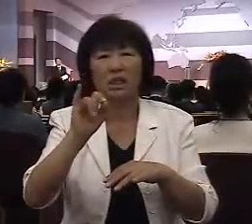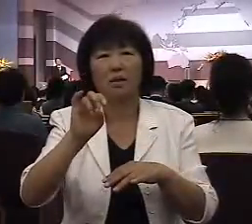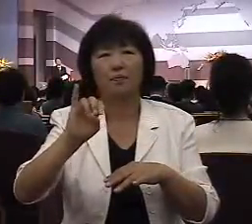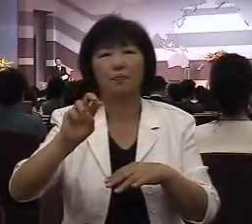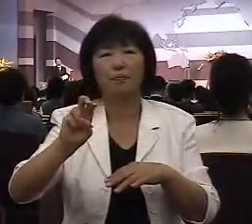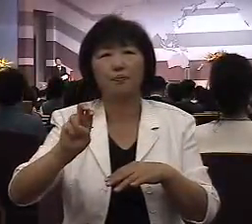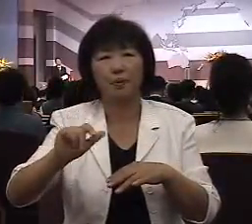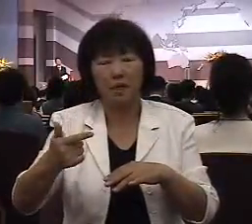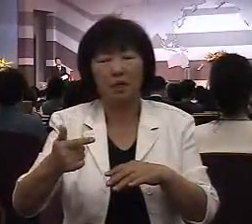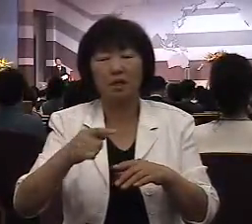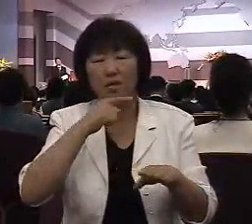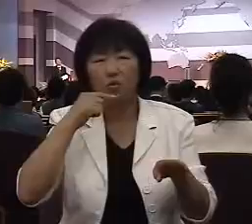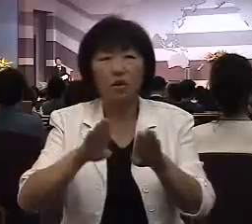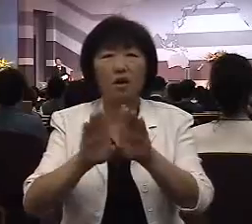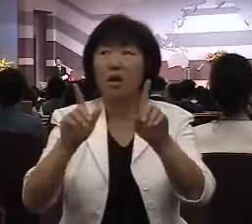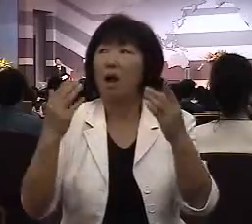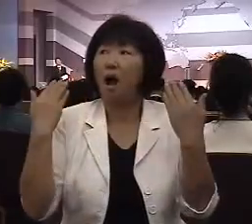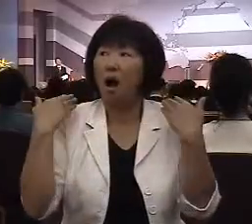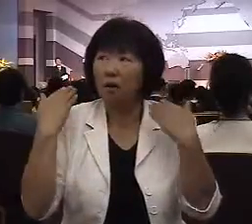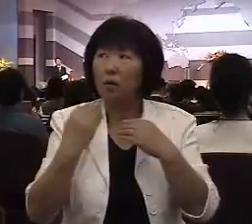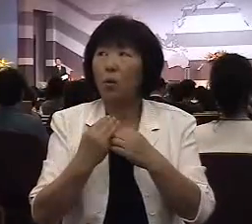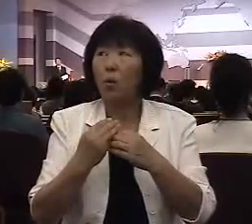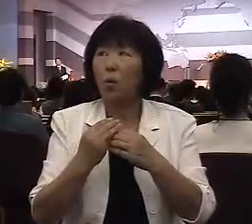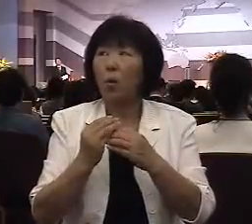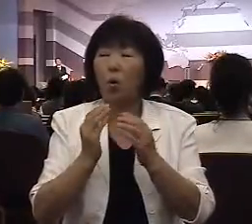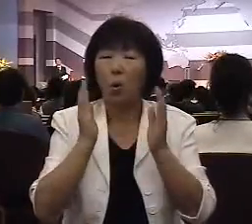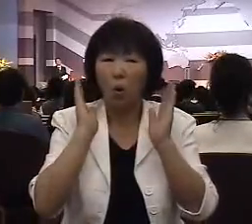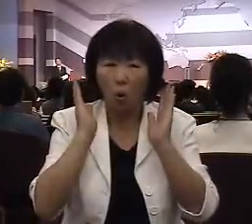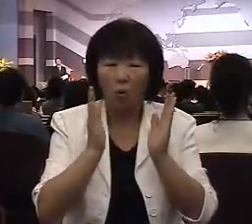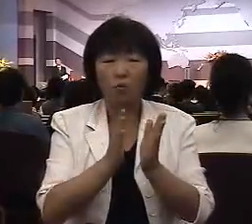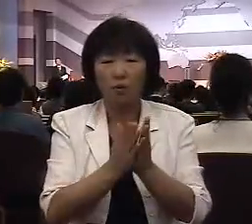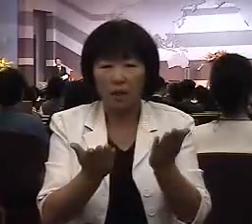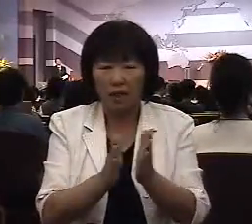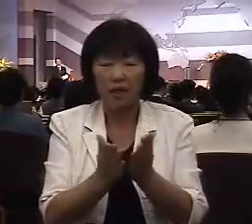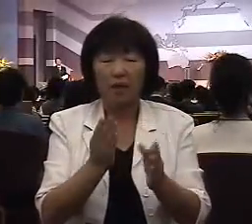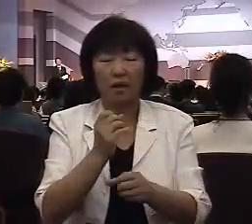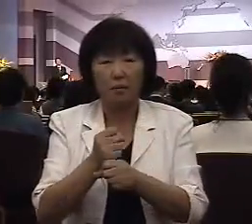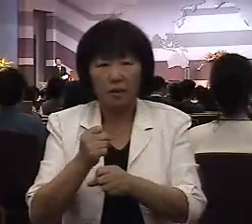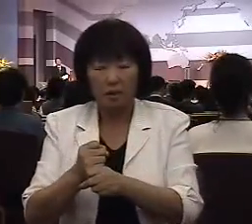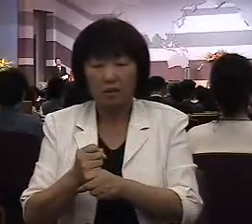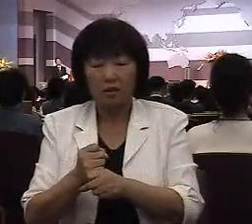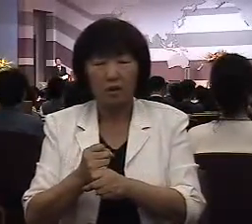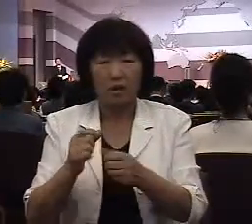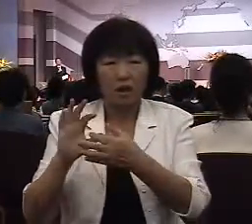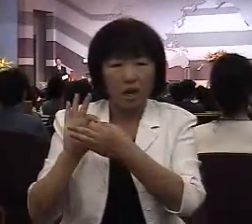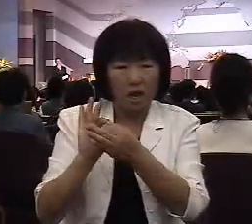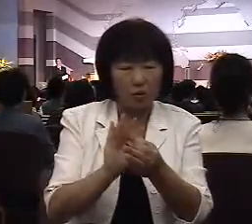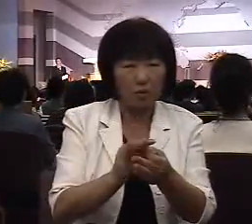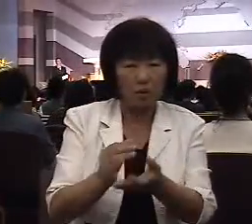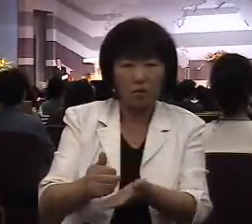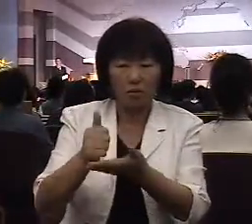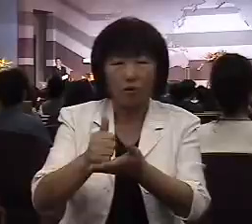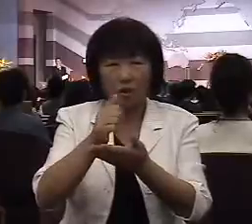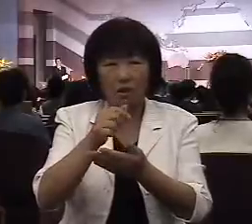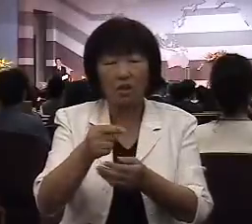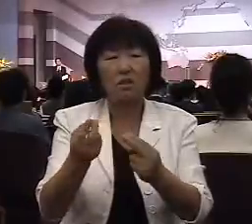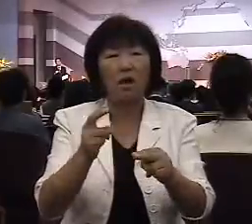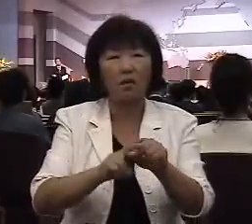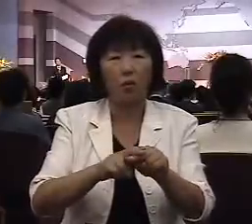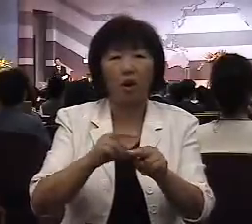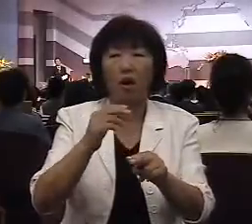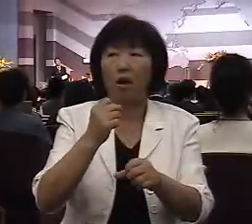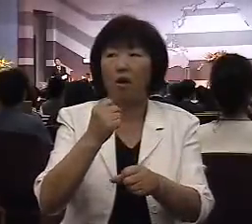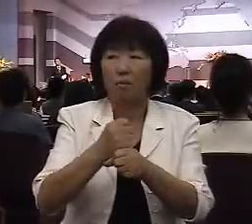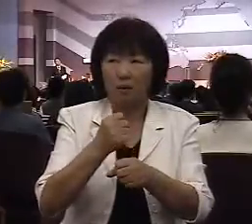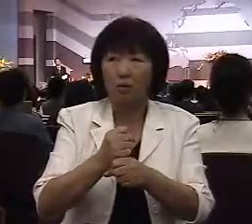걸맞는 그러한 커리큘럼과 교재도 만들어서 계속 우리가 섬길 수 있는 그러한 자리가 되어야만 합니다.